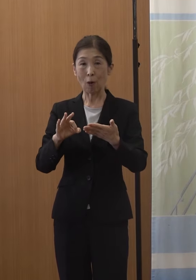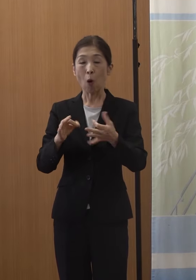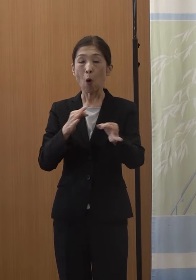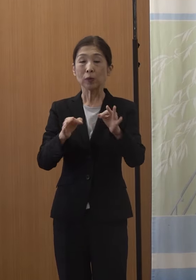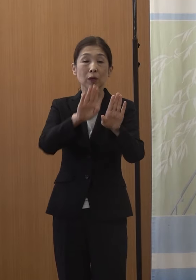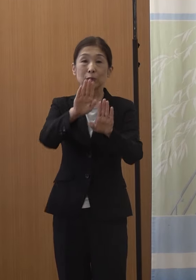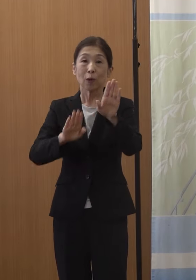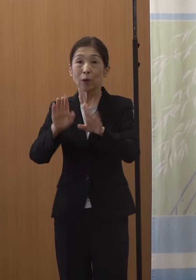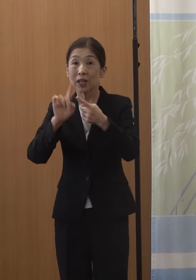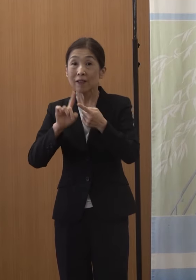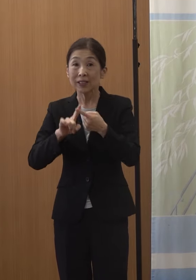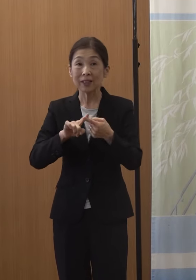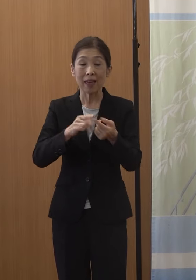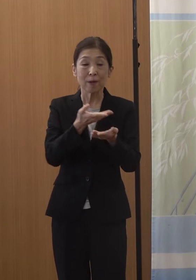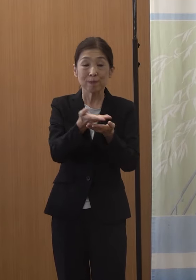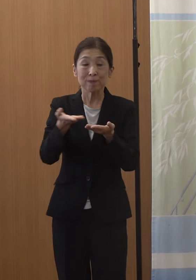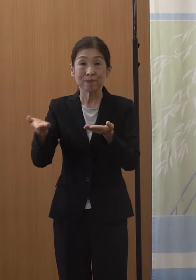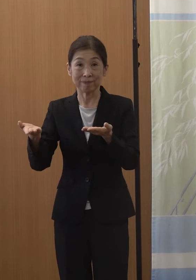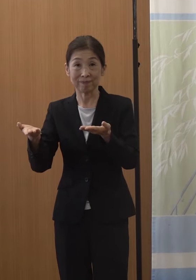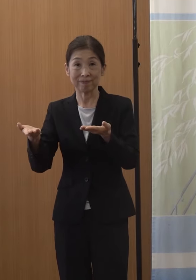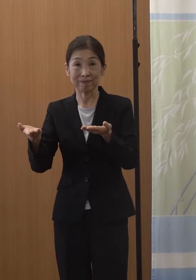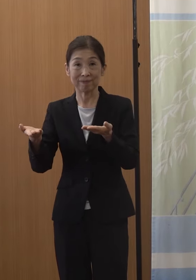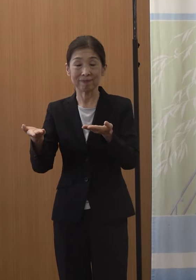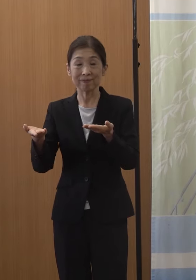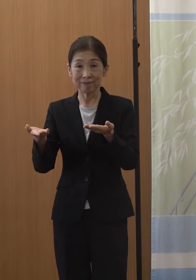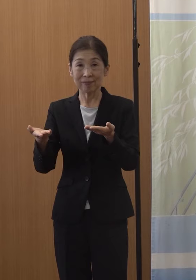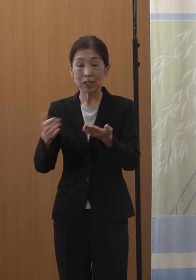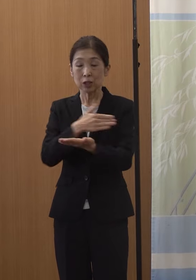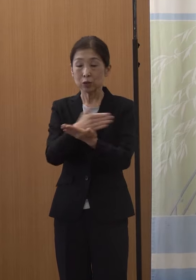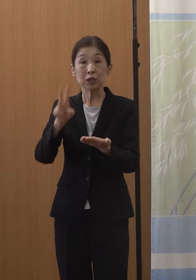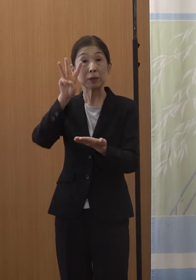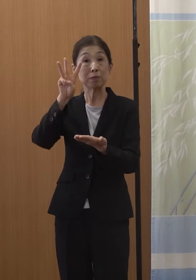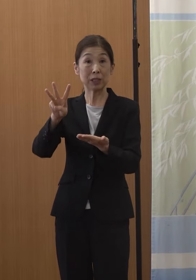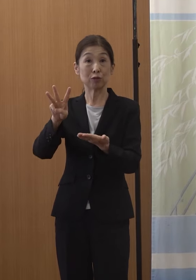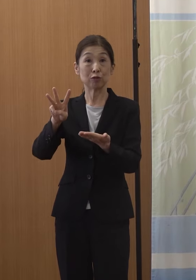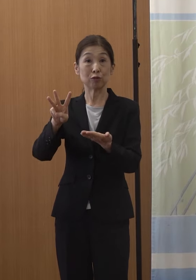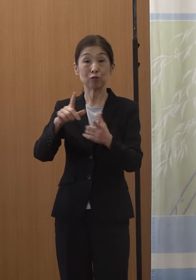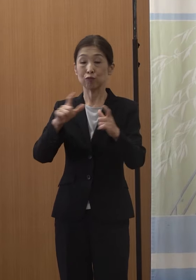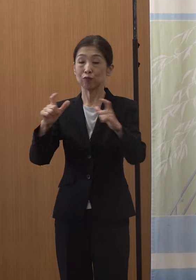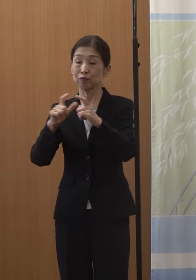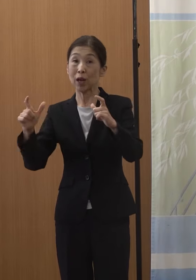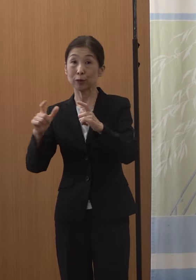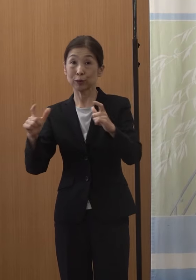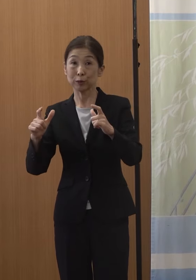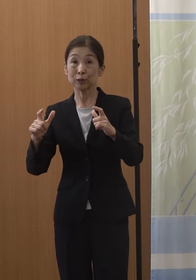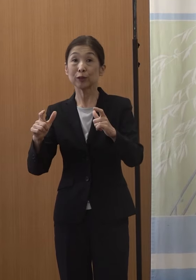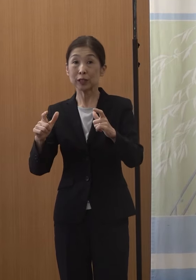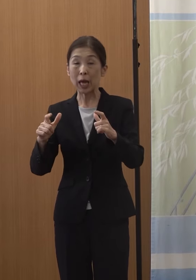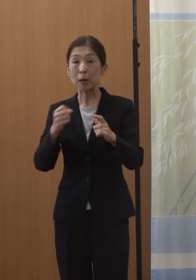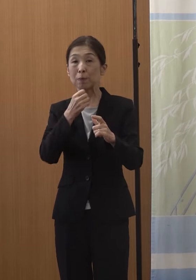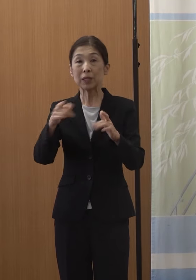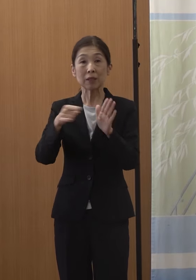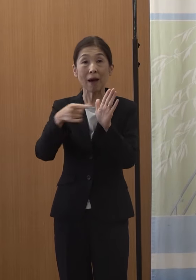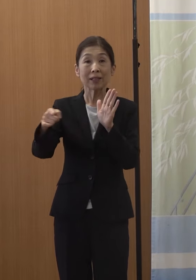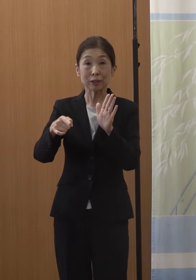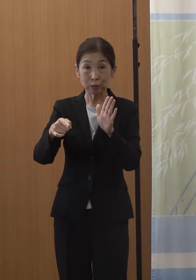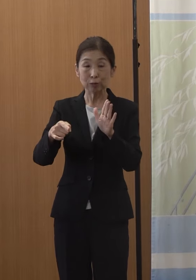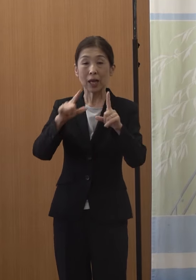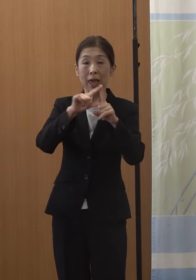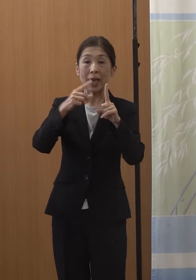に応じて設置いただけるように、3種類の大きさのもの、このビニール素材の A3 シート